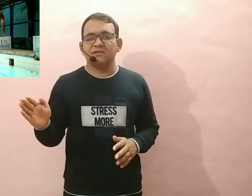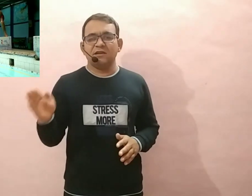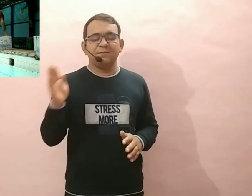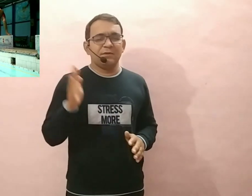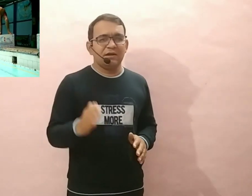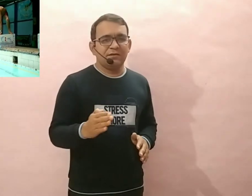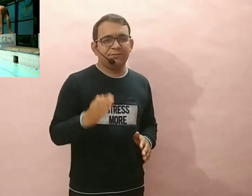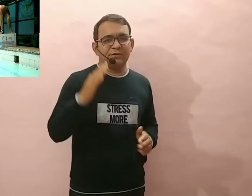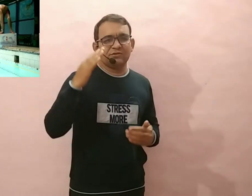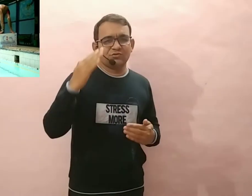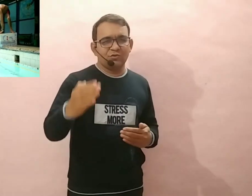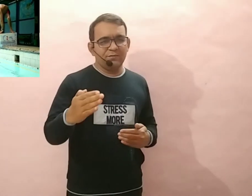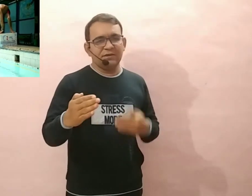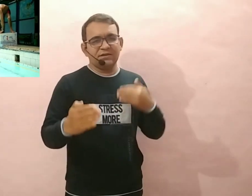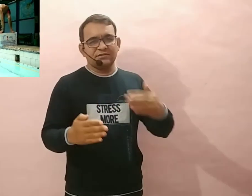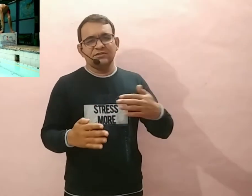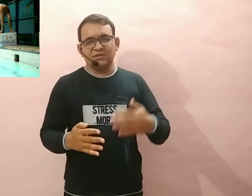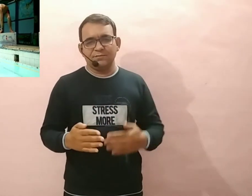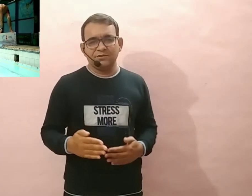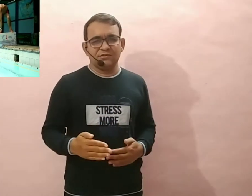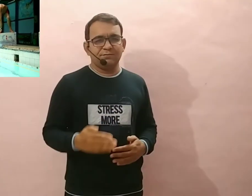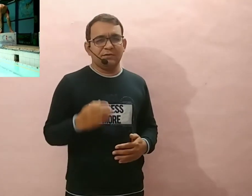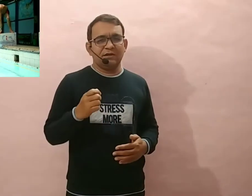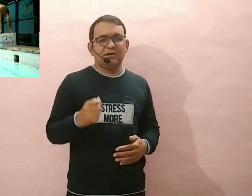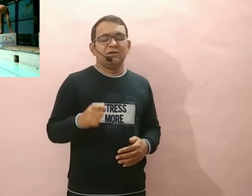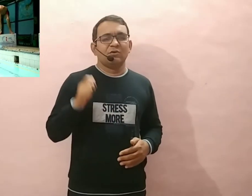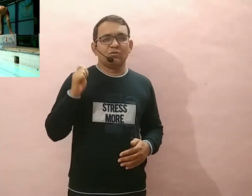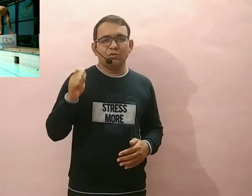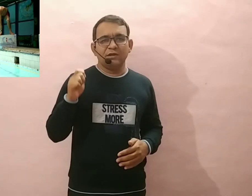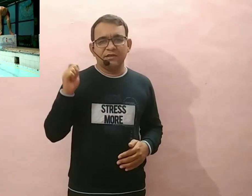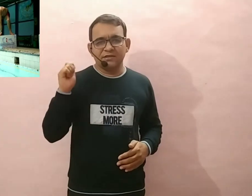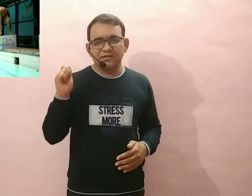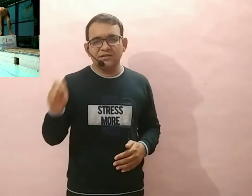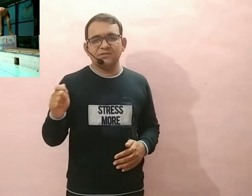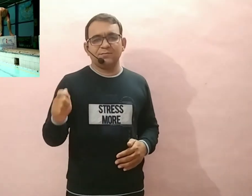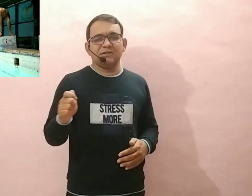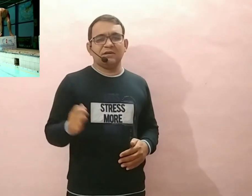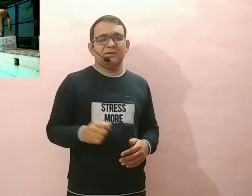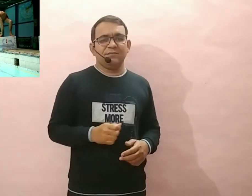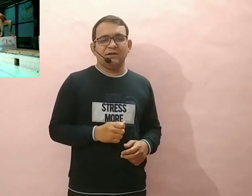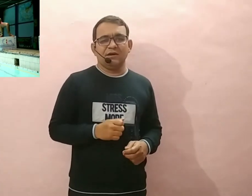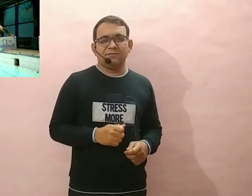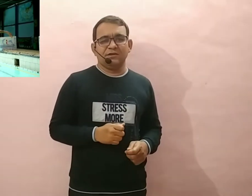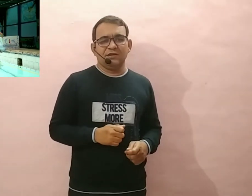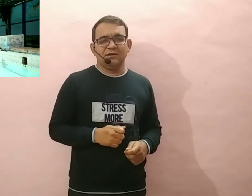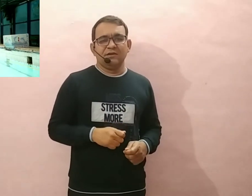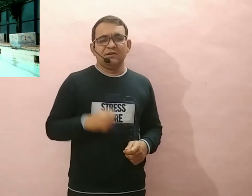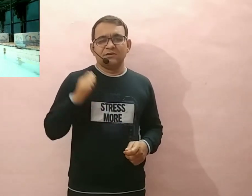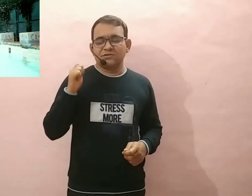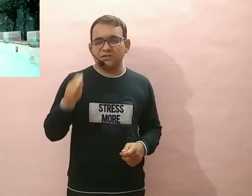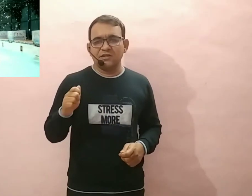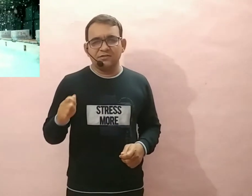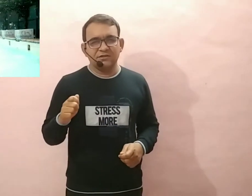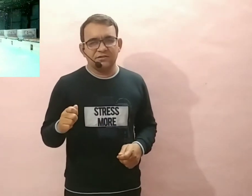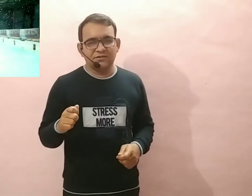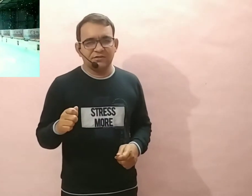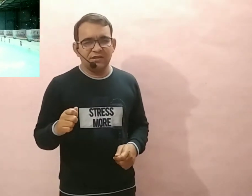नेशनल पैरालंपिक स्विमिंग नेशन चैंपियनशिप में कुल 21 पदक अपने नाम किए। सत्येंद्र सिंह ने